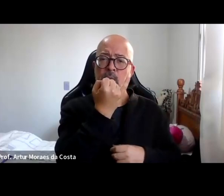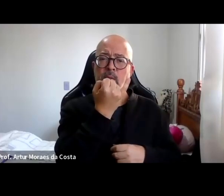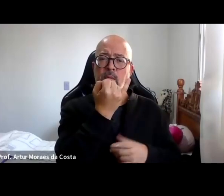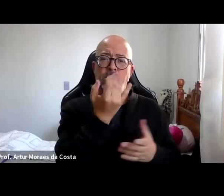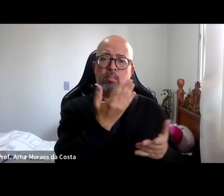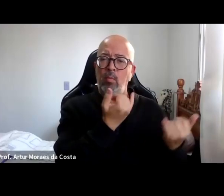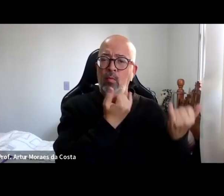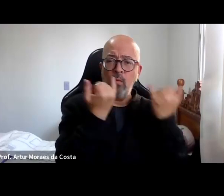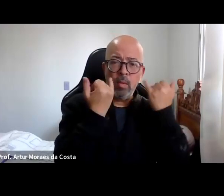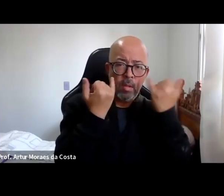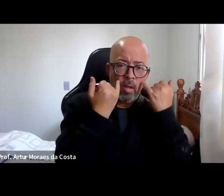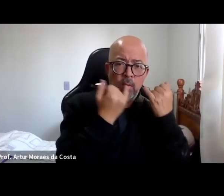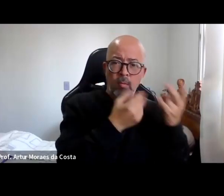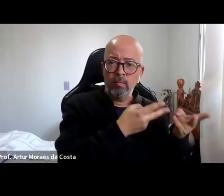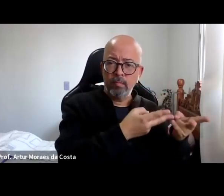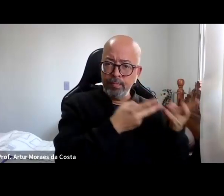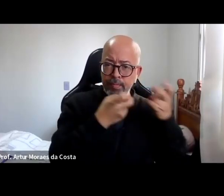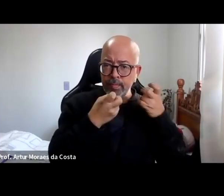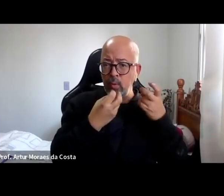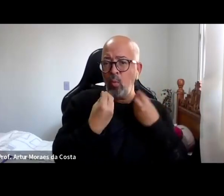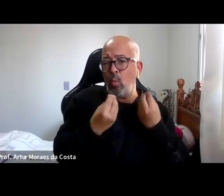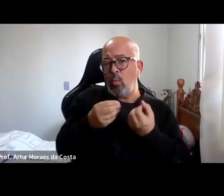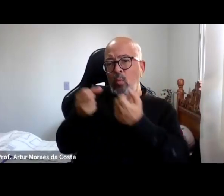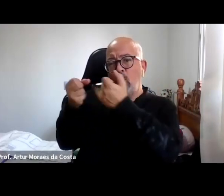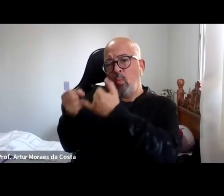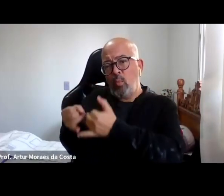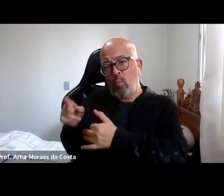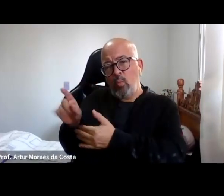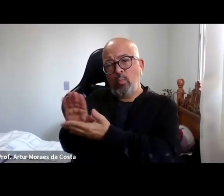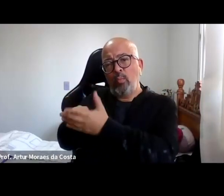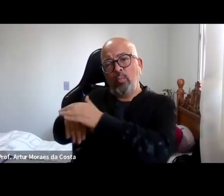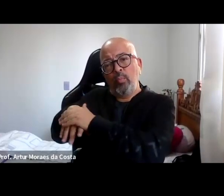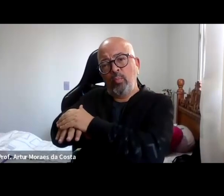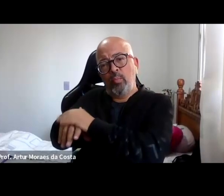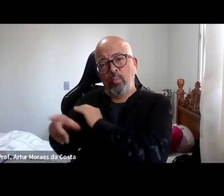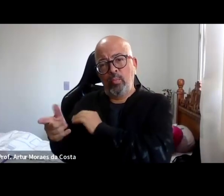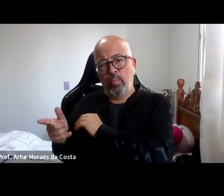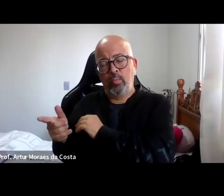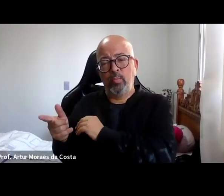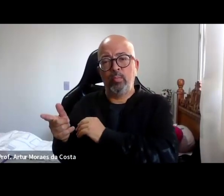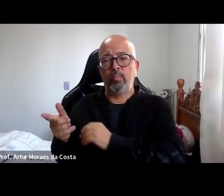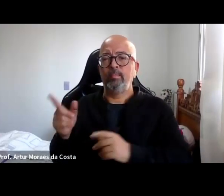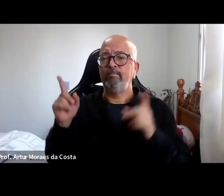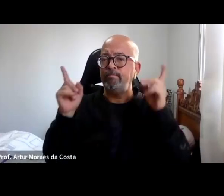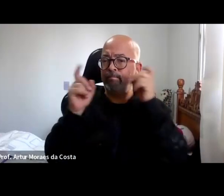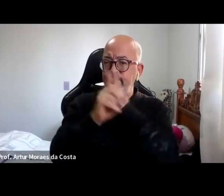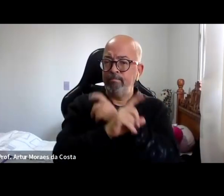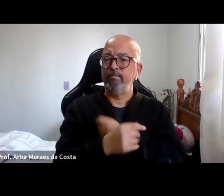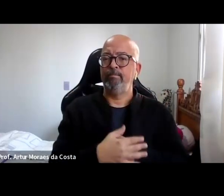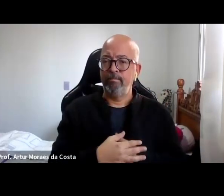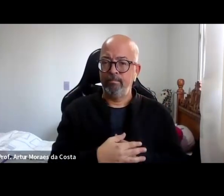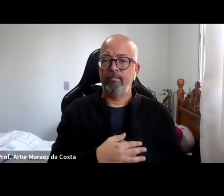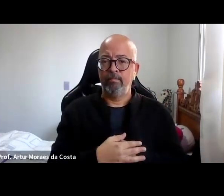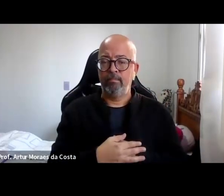eh digamos que una de las cosas más importantes es eh comunicar el